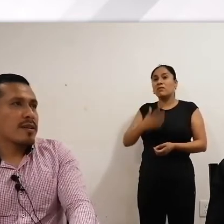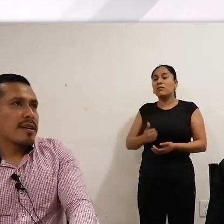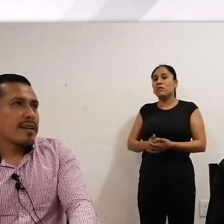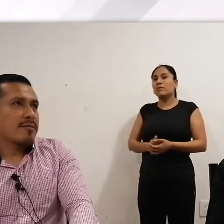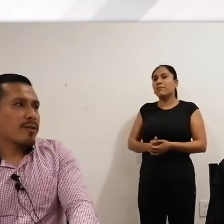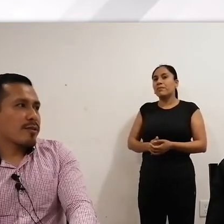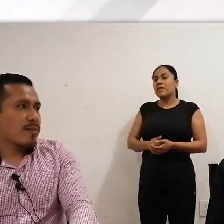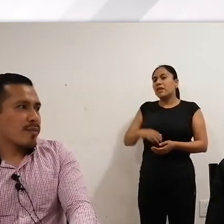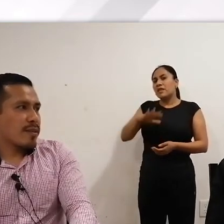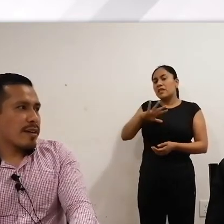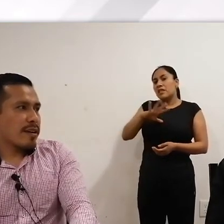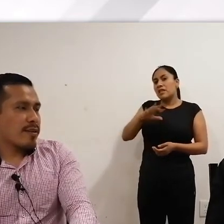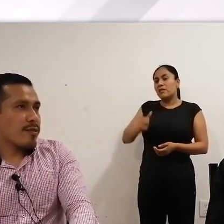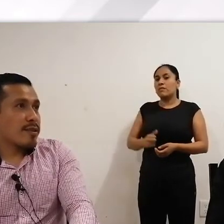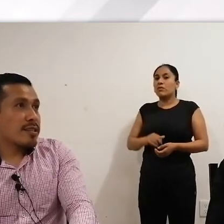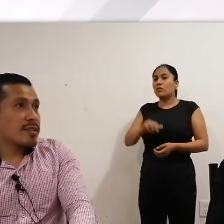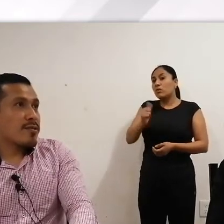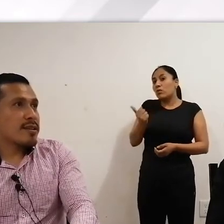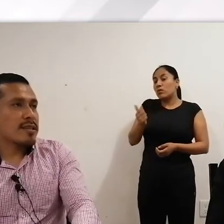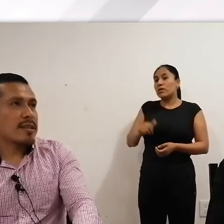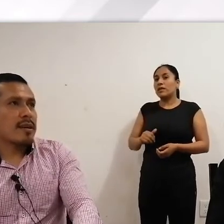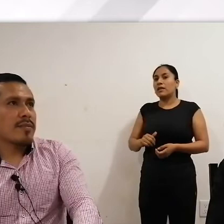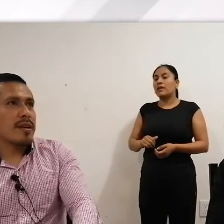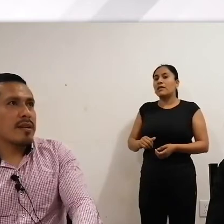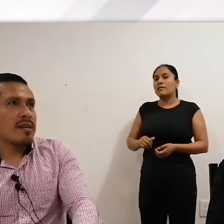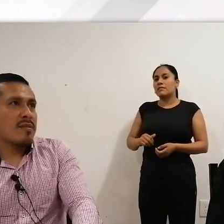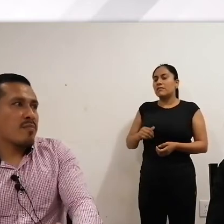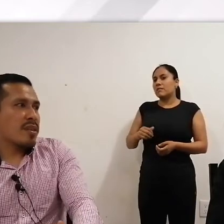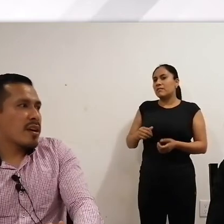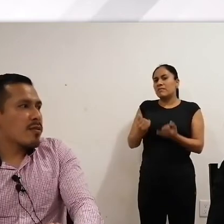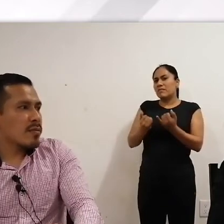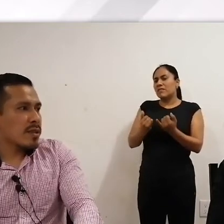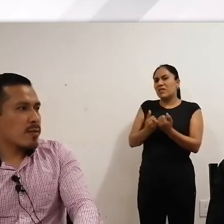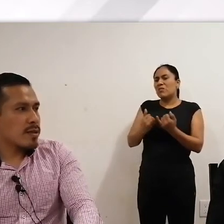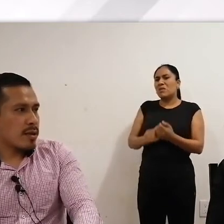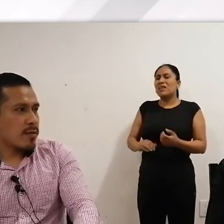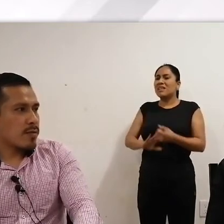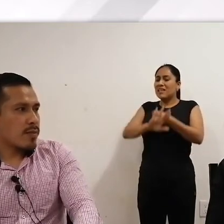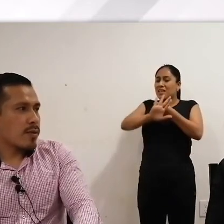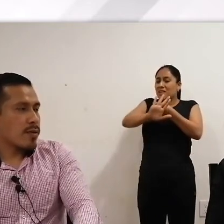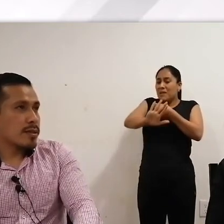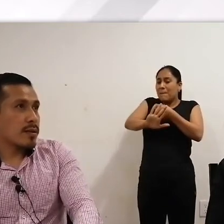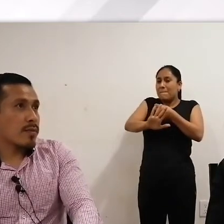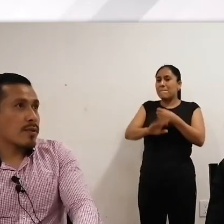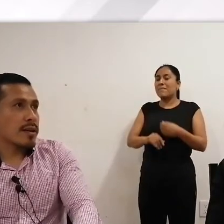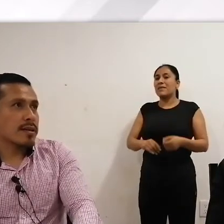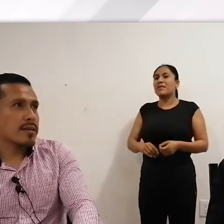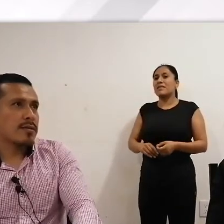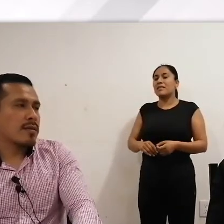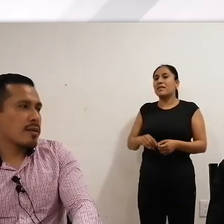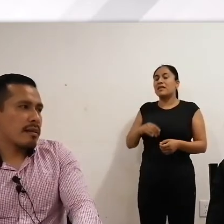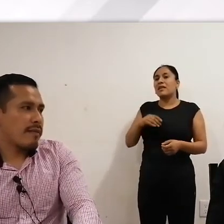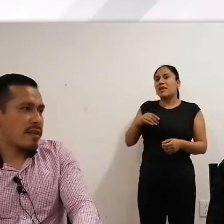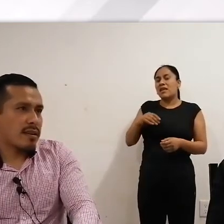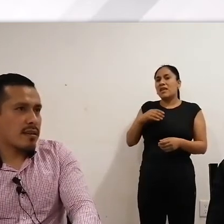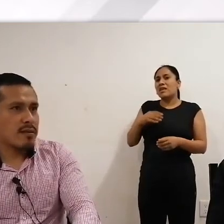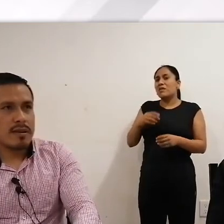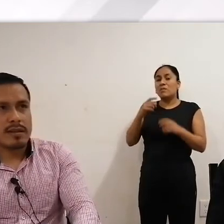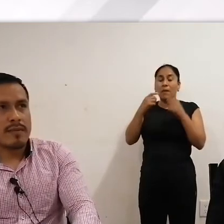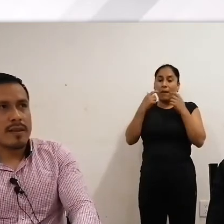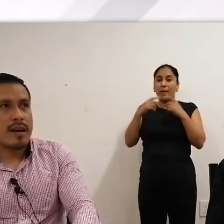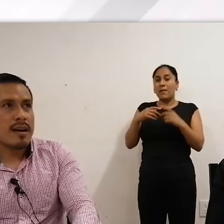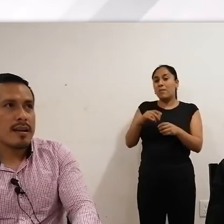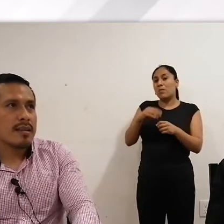tenemos otro tipo de condiciones que también impidieron, obstaculizaron un poco esta comunicación, la falta